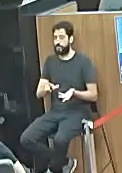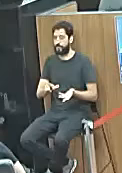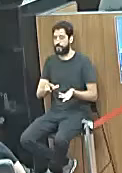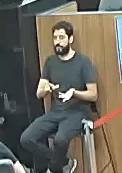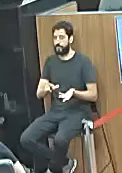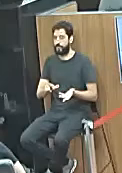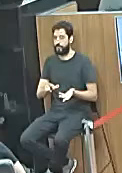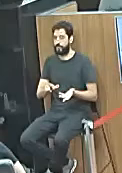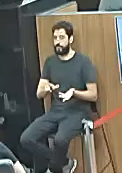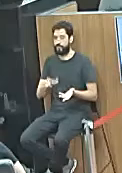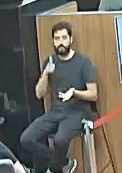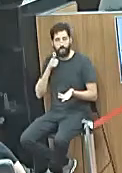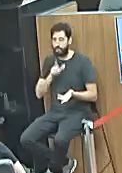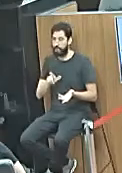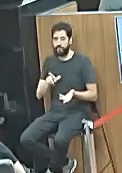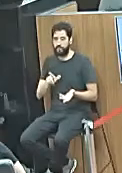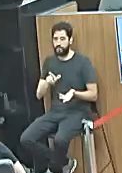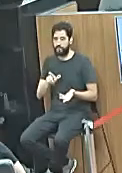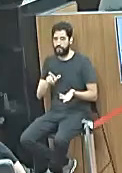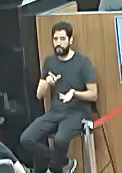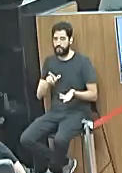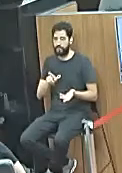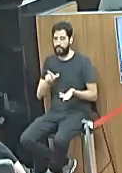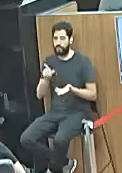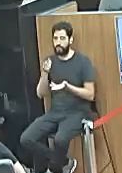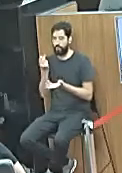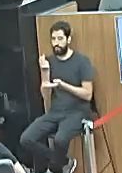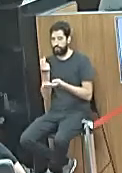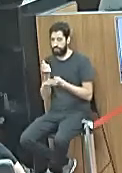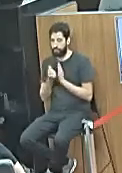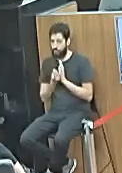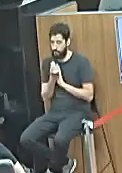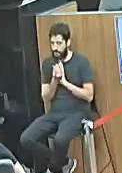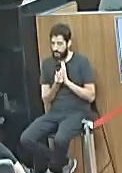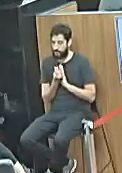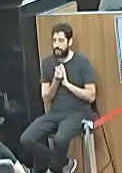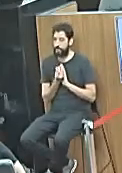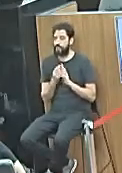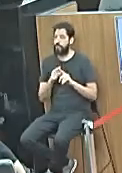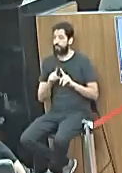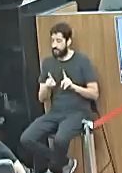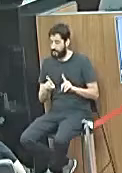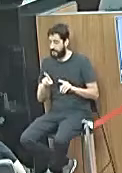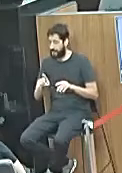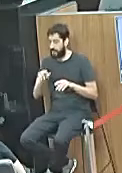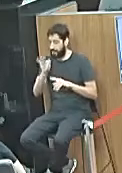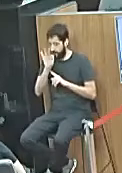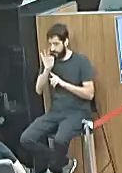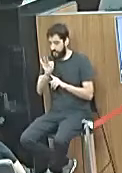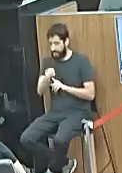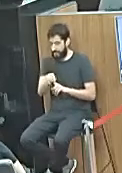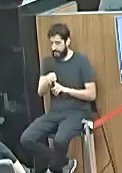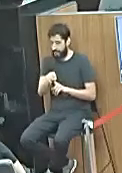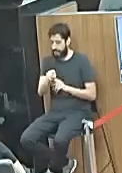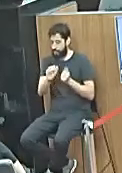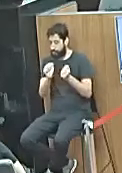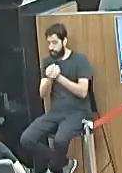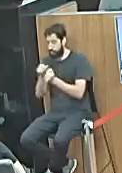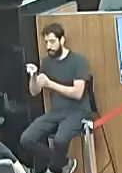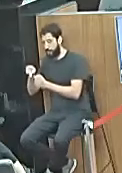conseguir não conseguimos é o orçamento mesmo assim a fetaemg através do nosso presidente